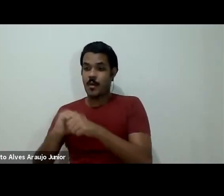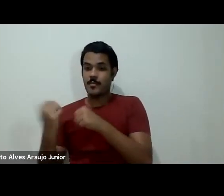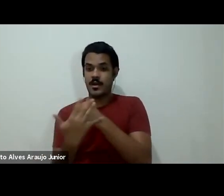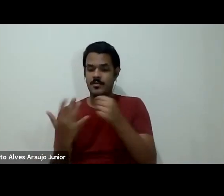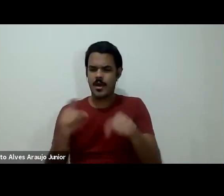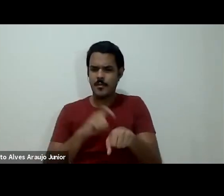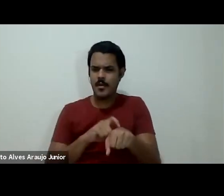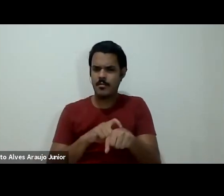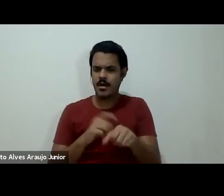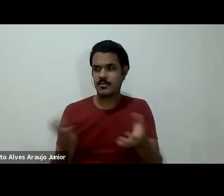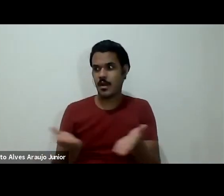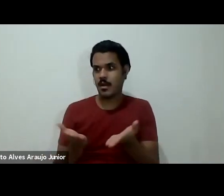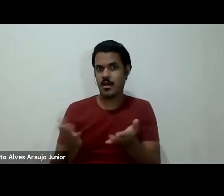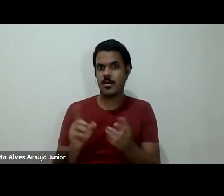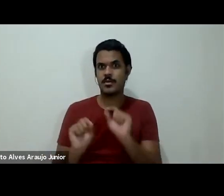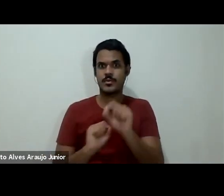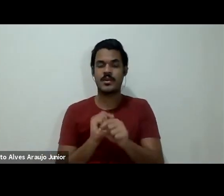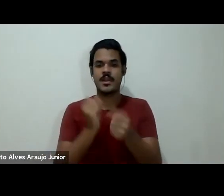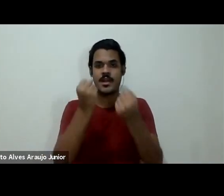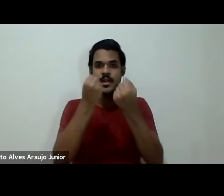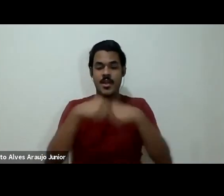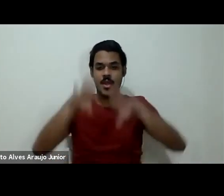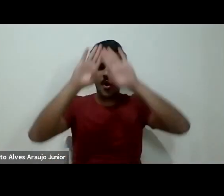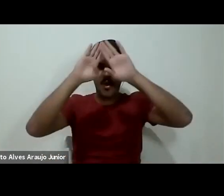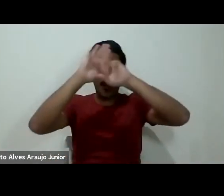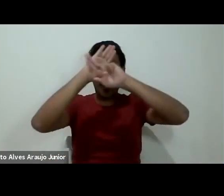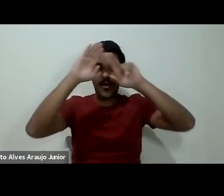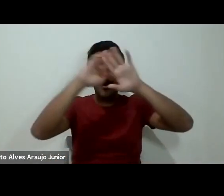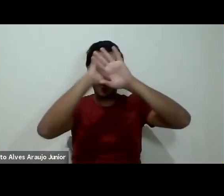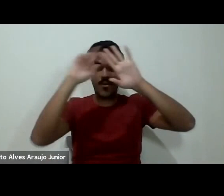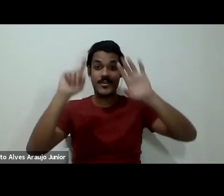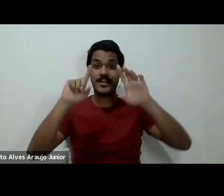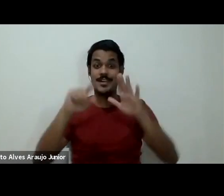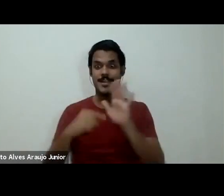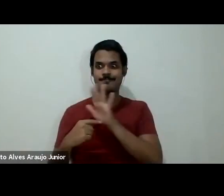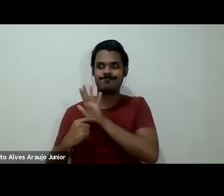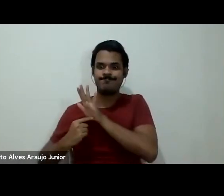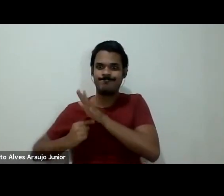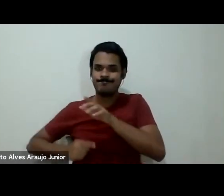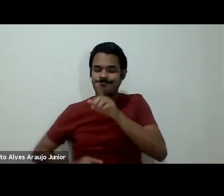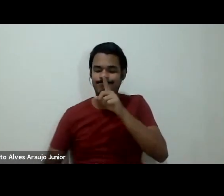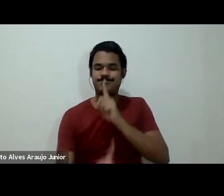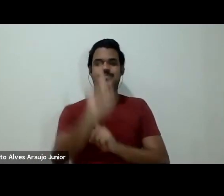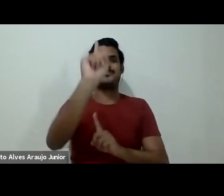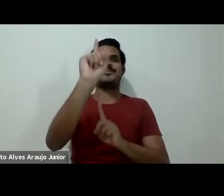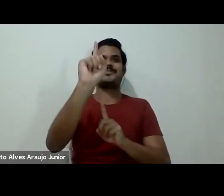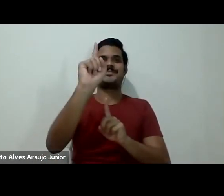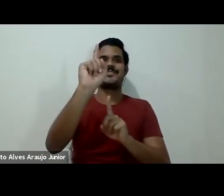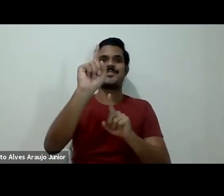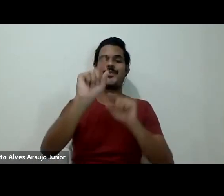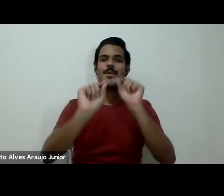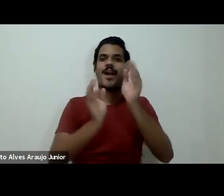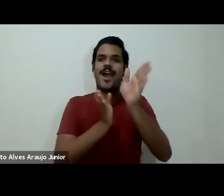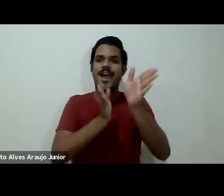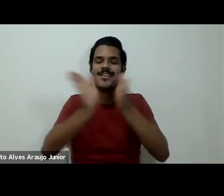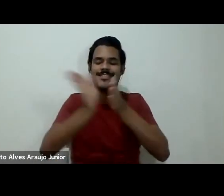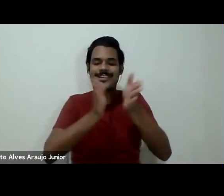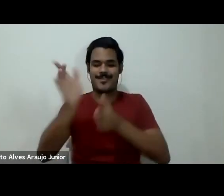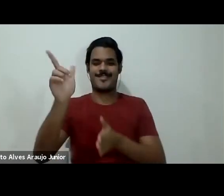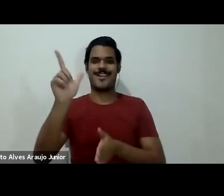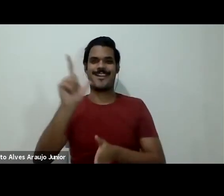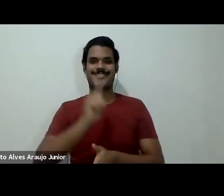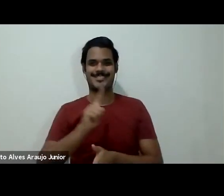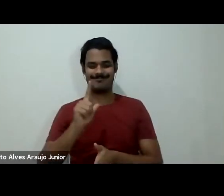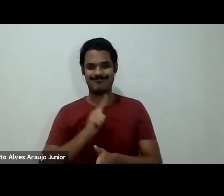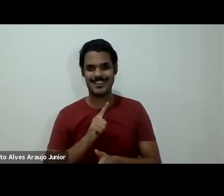pandemia, Oriqui sai na frente e traz esses recursos de acessibilidade. Então, eu quero